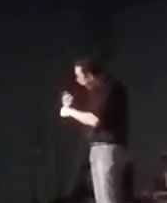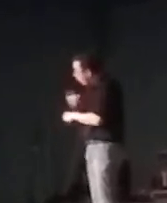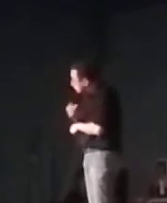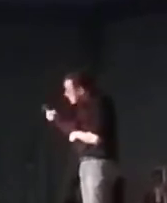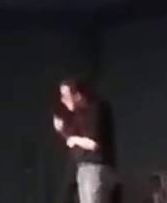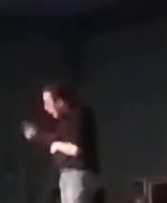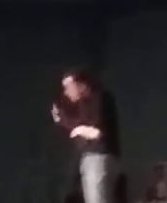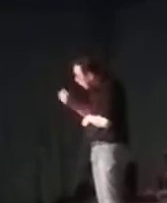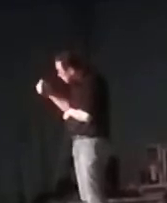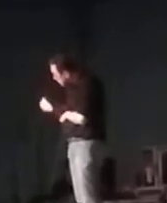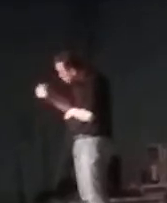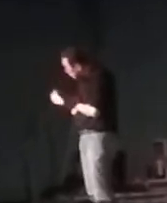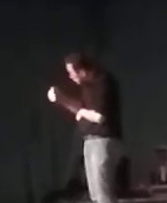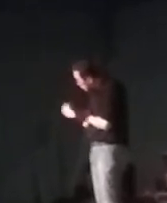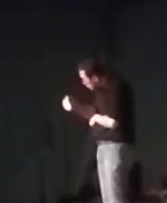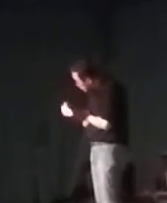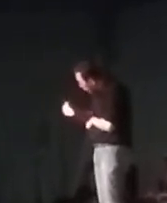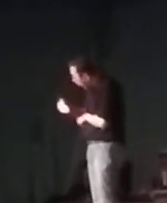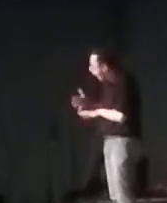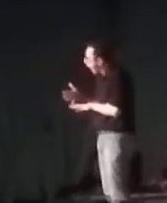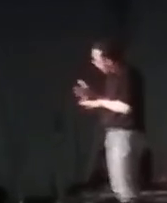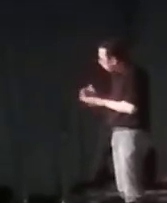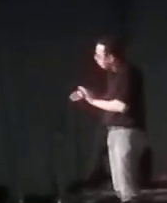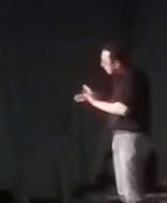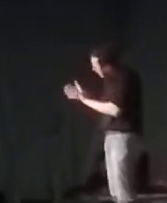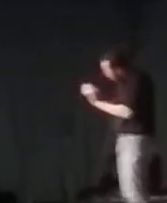depois de 4 anos, eu sento você no plenário também.